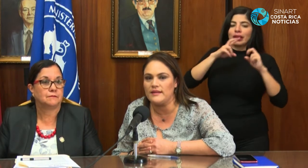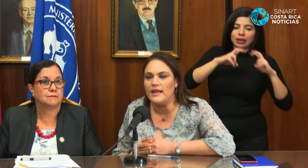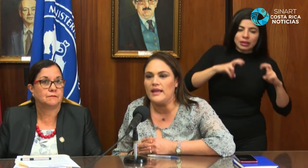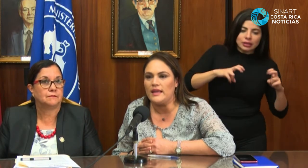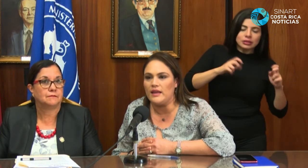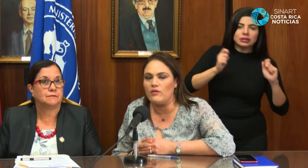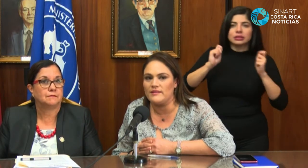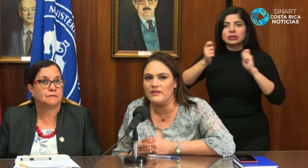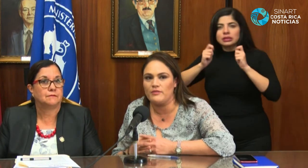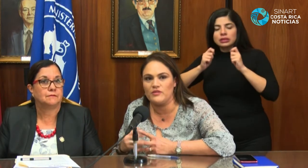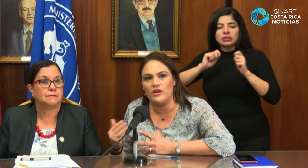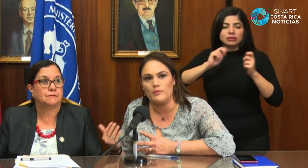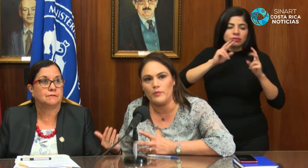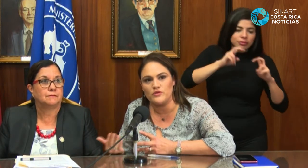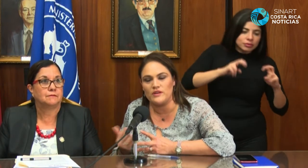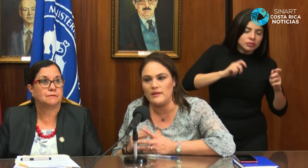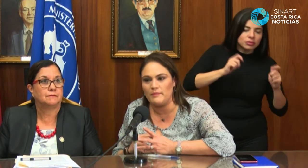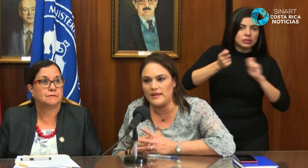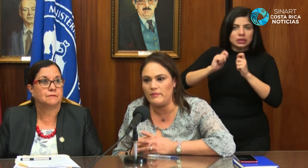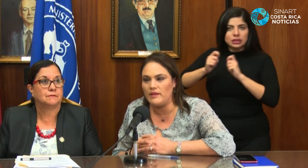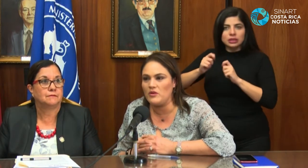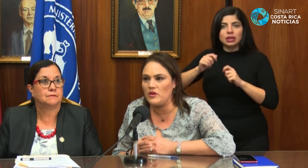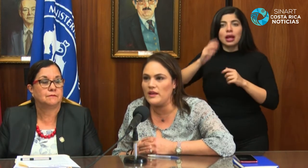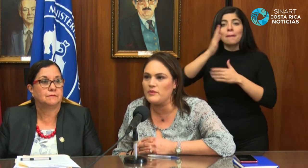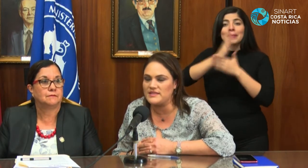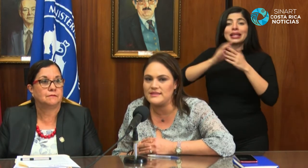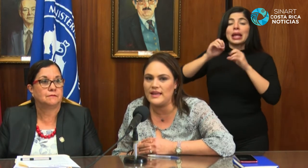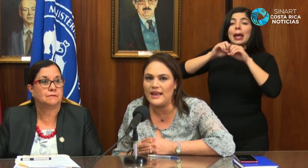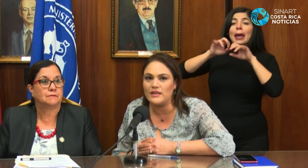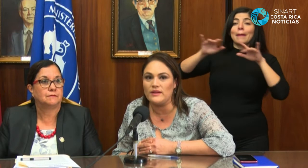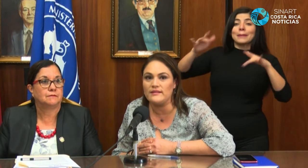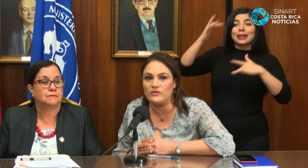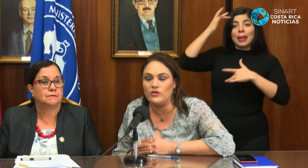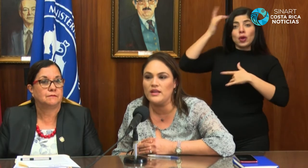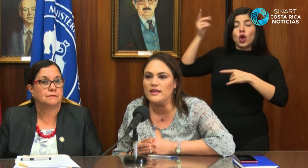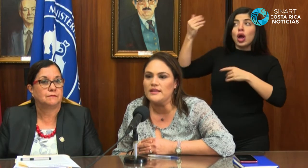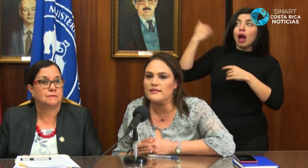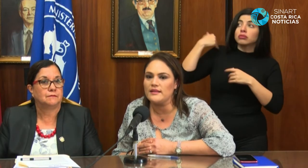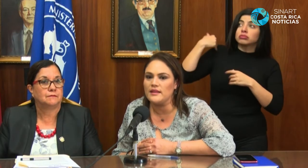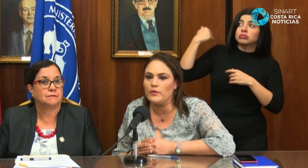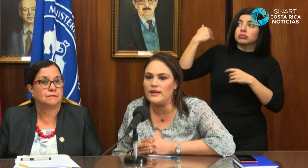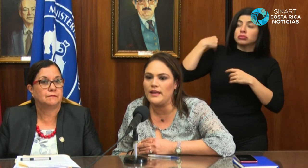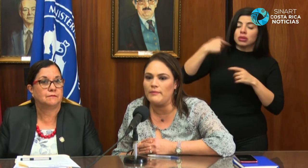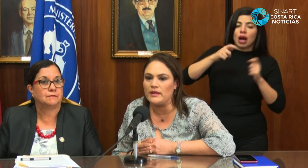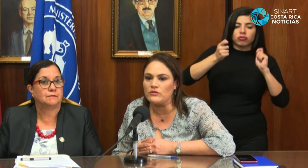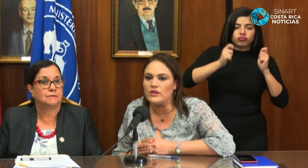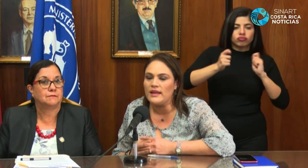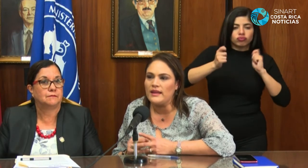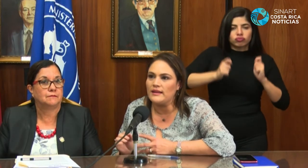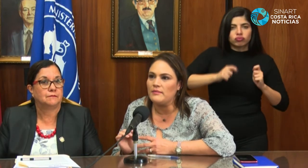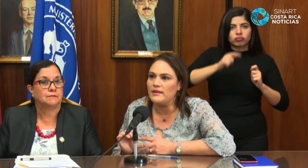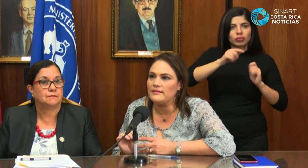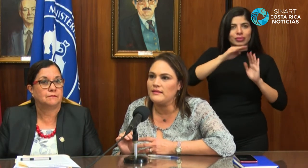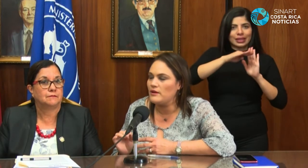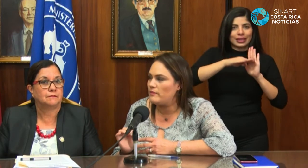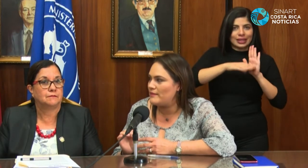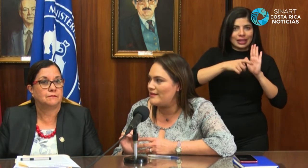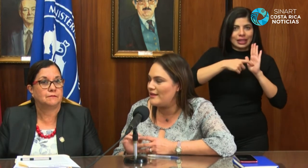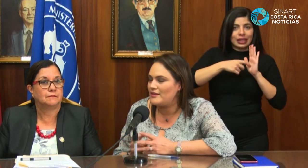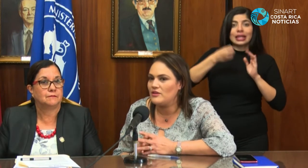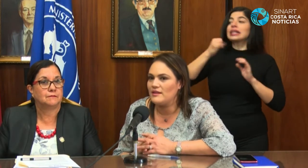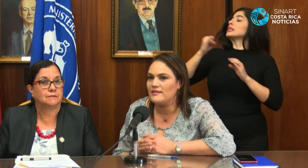análisis y con base en la información que proporciona la parte epidemiológica, pues se hace la actualización de este tipo de lineamientos. Y tal vez, si